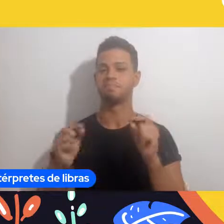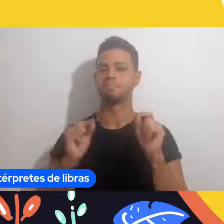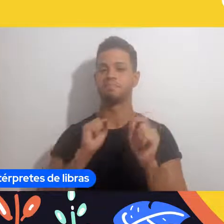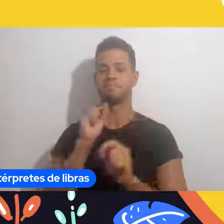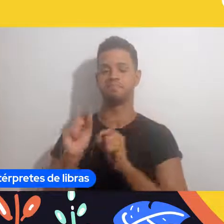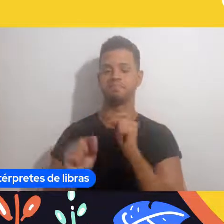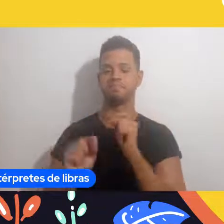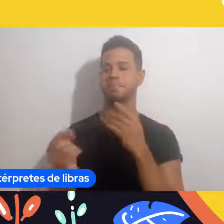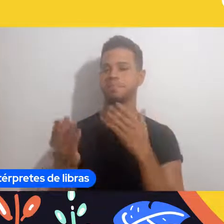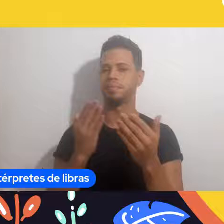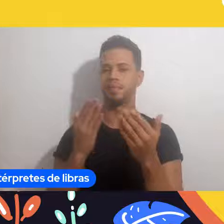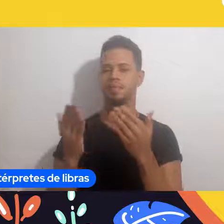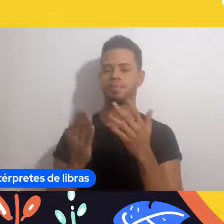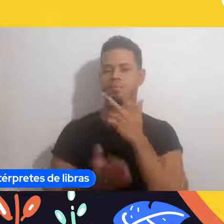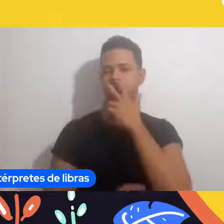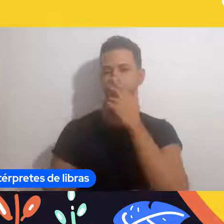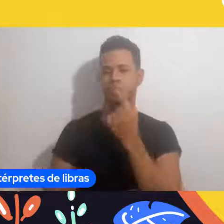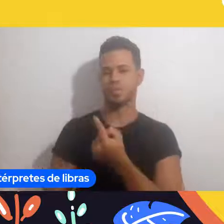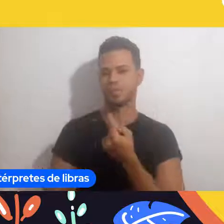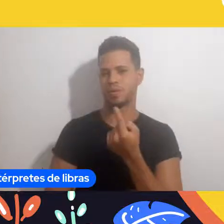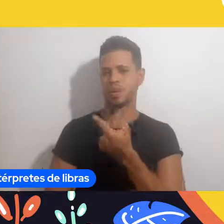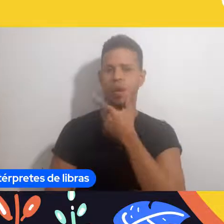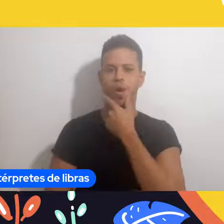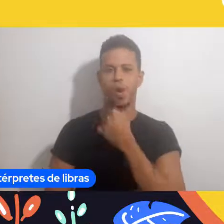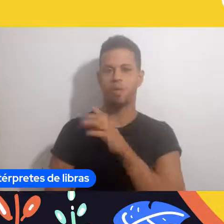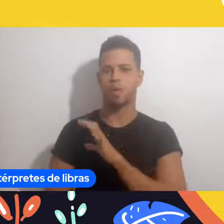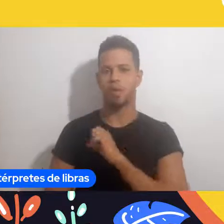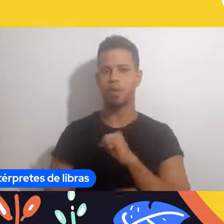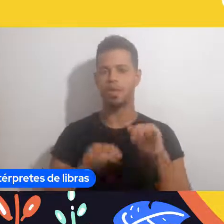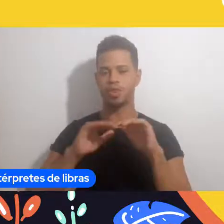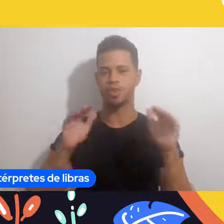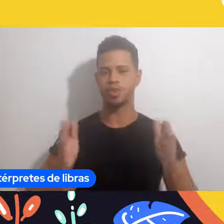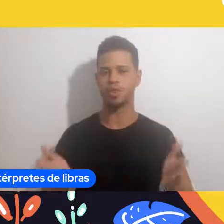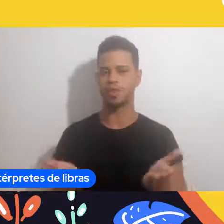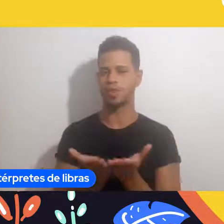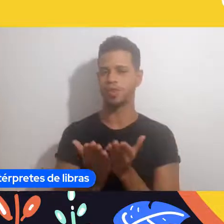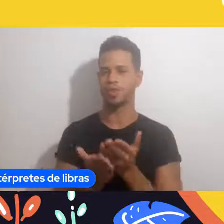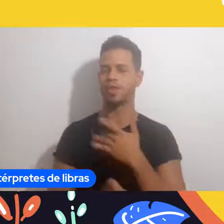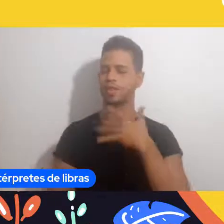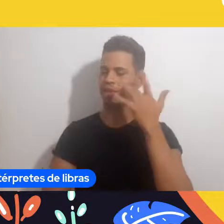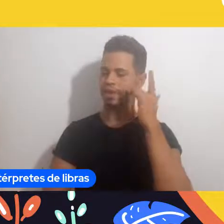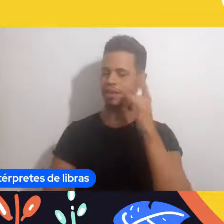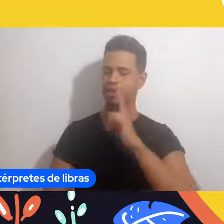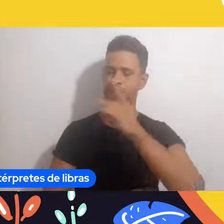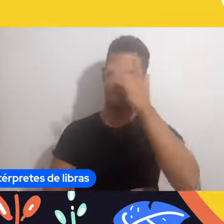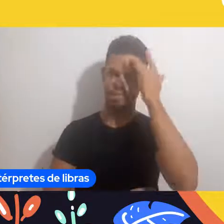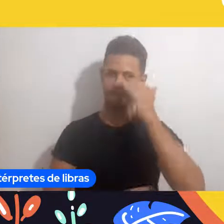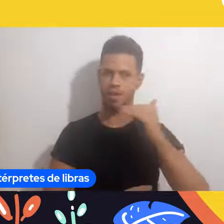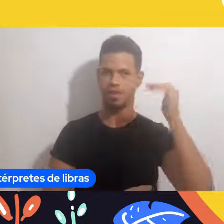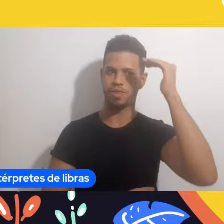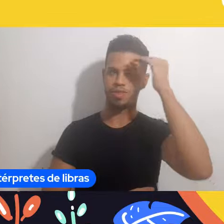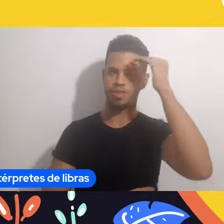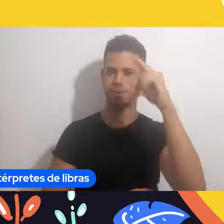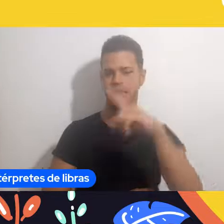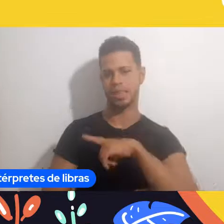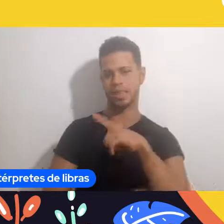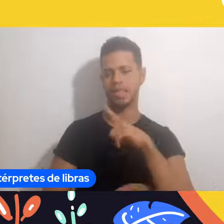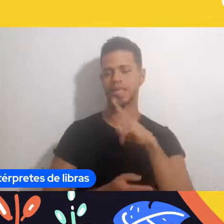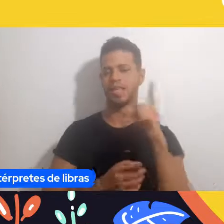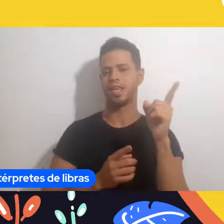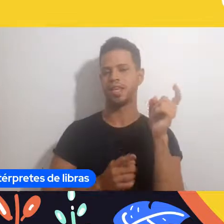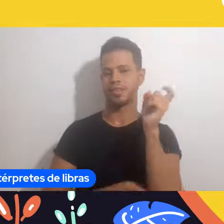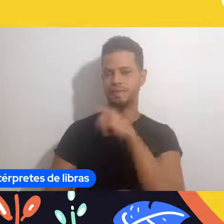aparentemente solitária de um homem que ama caixas, né? Que talvez seja esse adulto que tem a dificuldade de expressar os seus